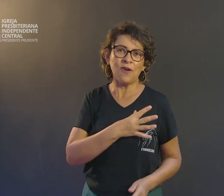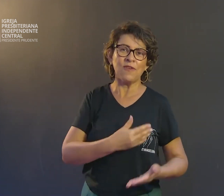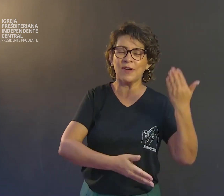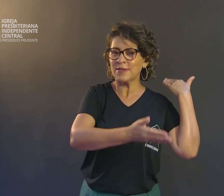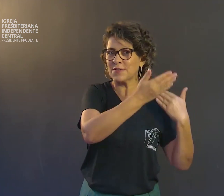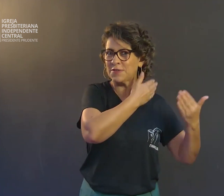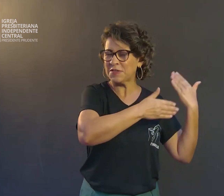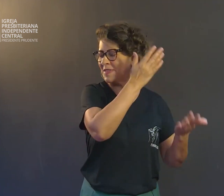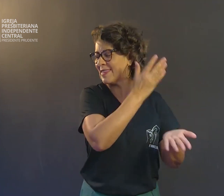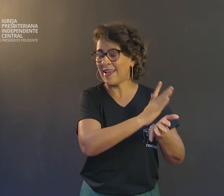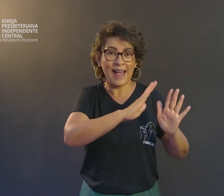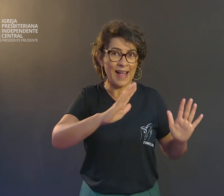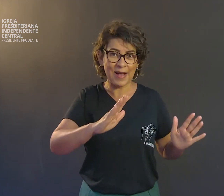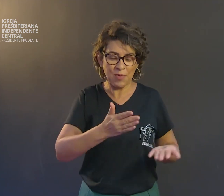coisas novas.